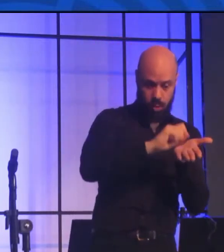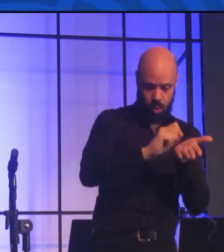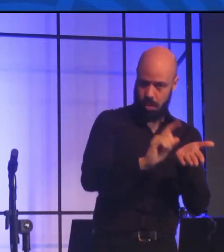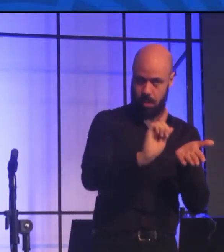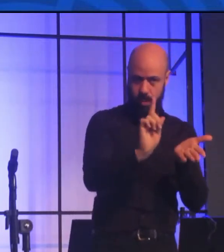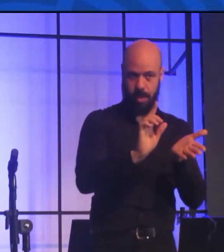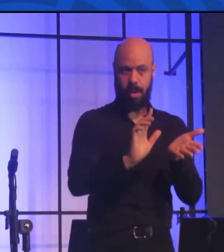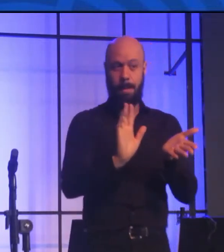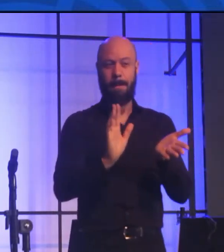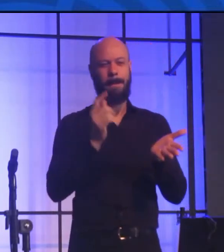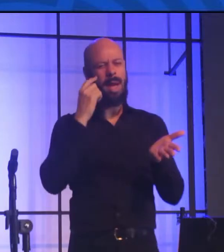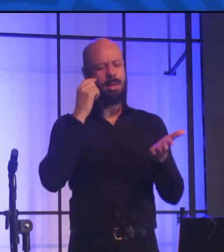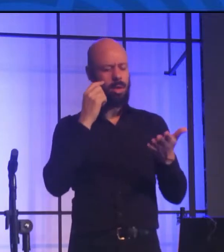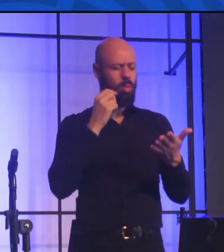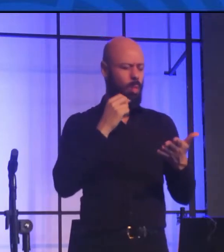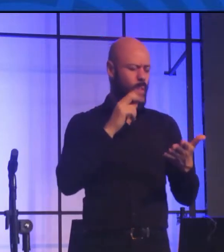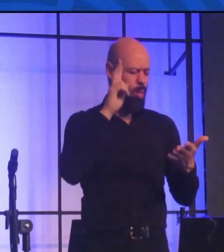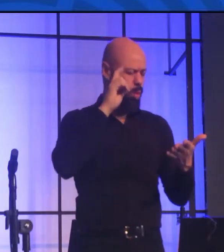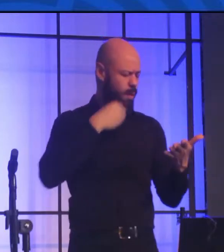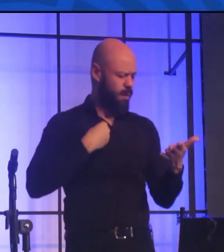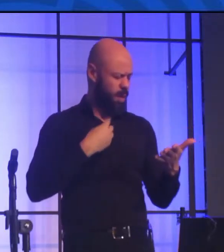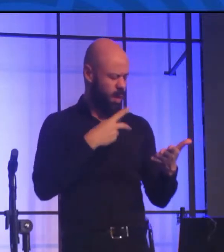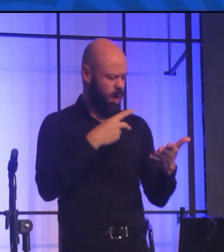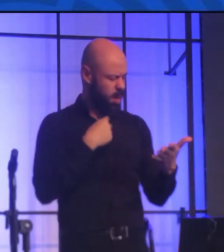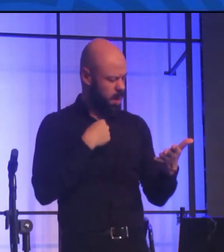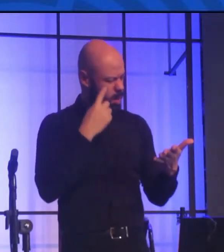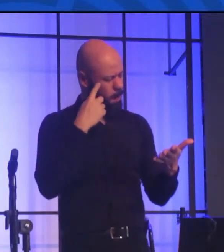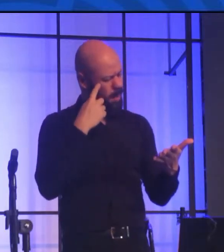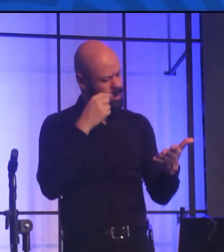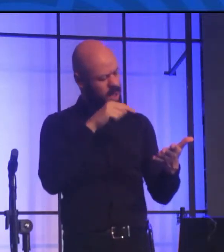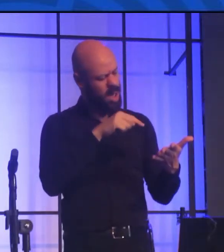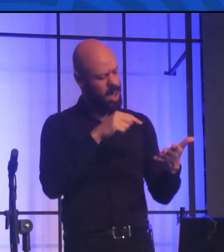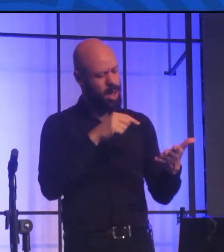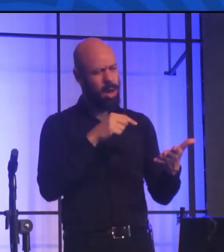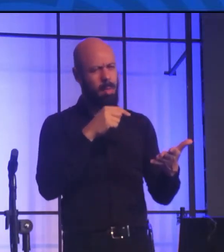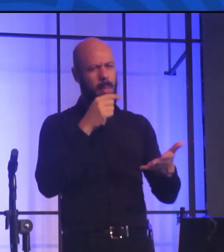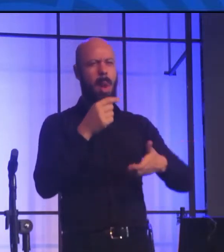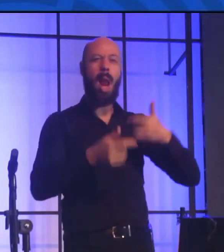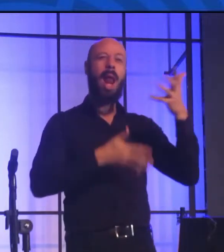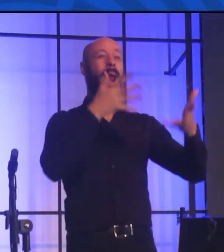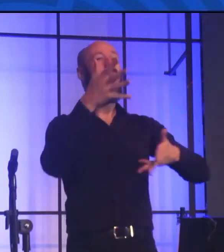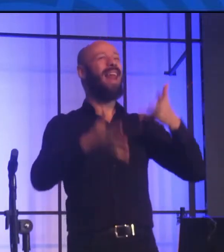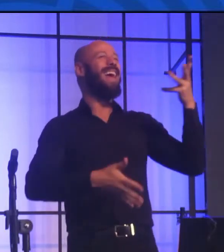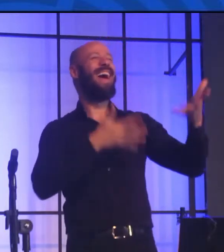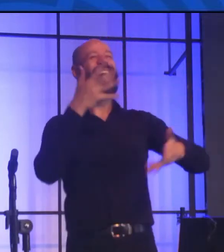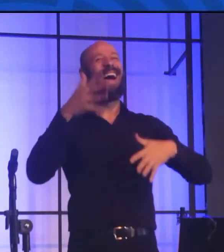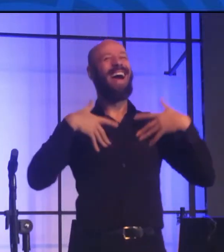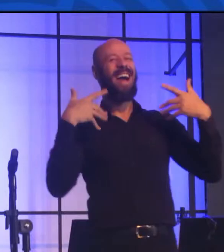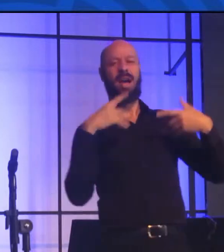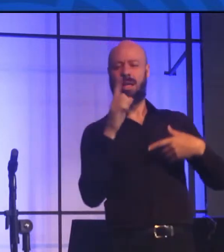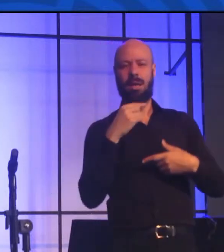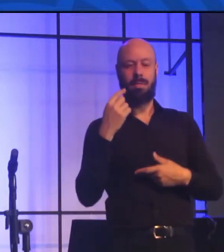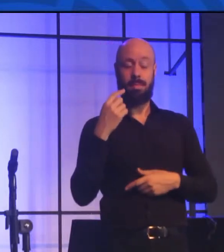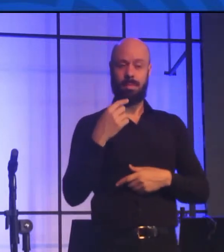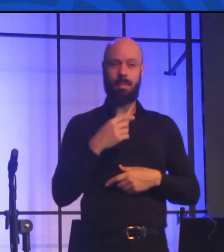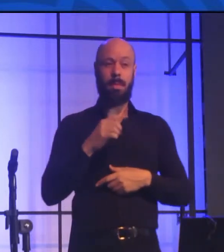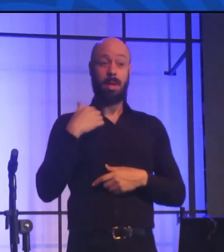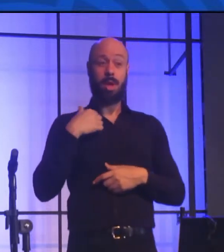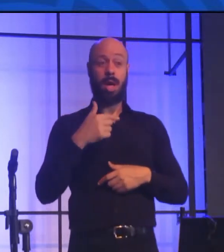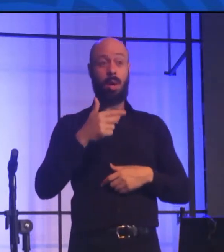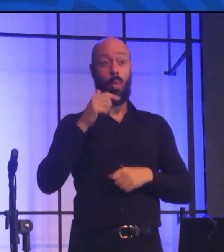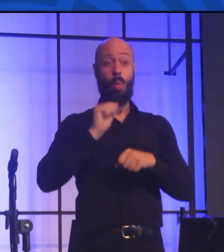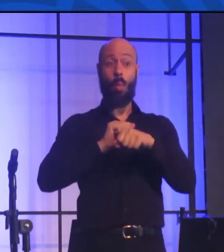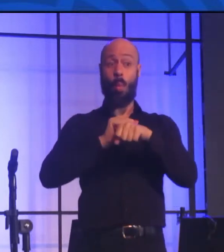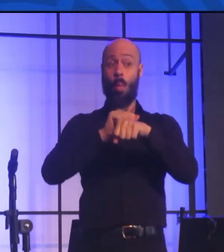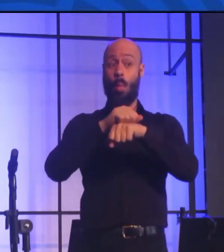gente subentende. Para vocês terem uma ideia, Eliseu era careca. Todos